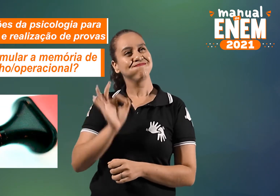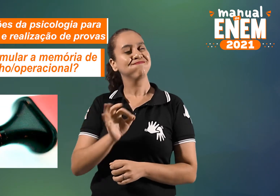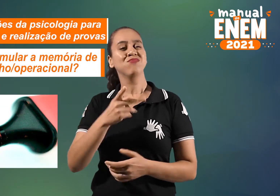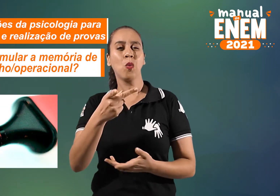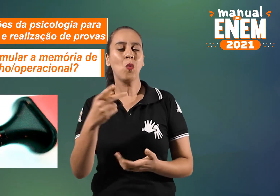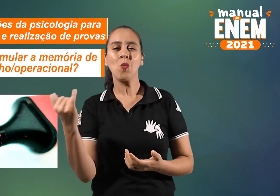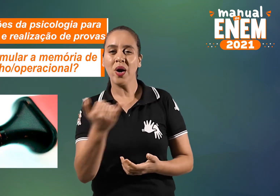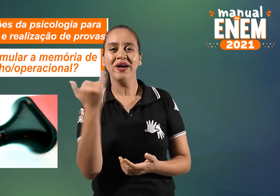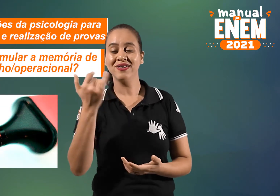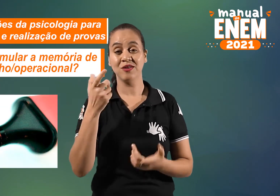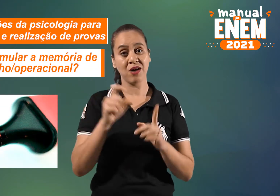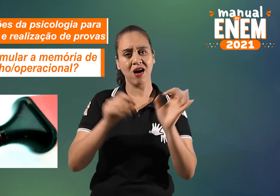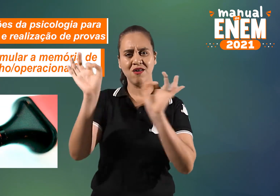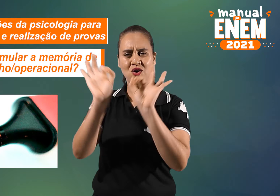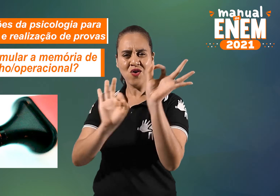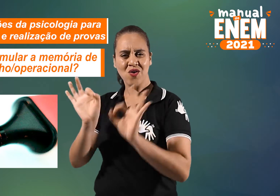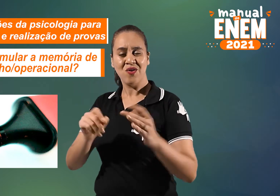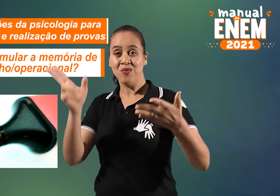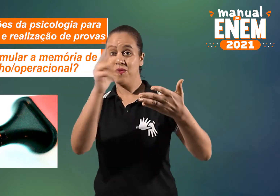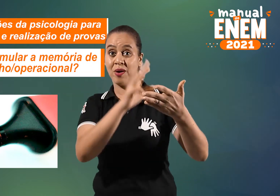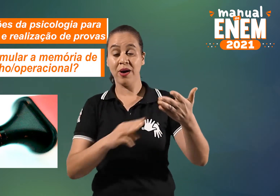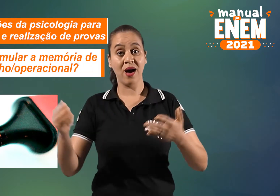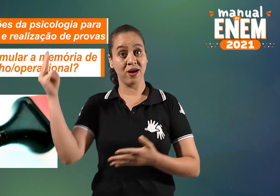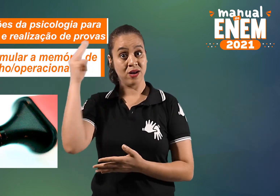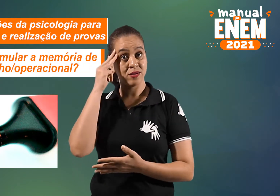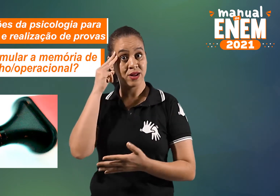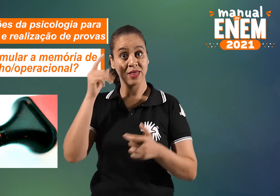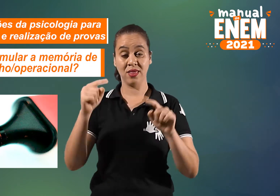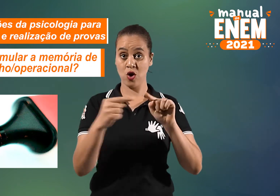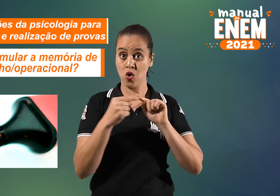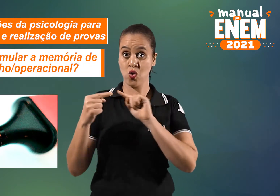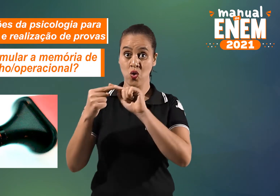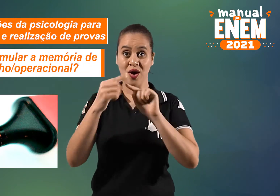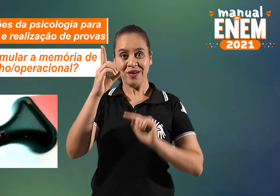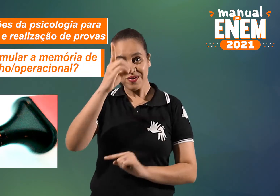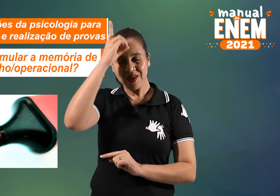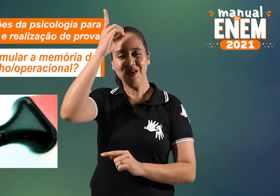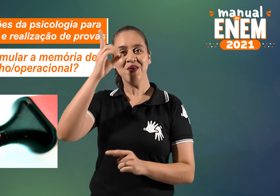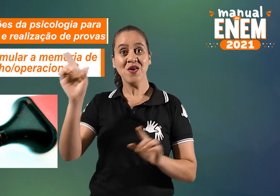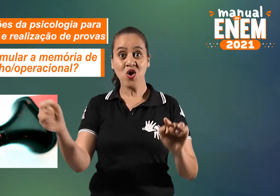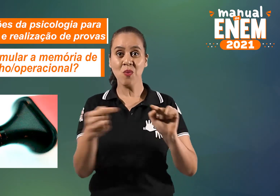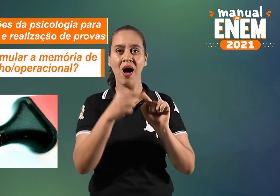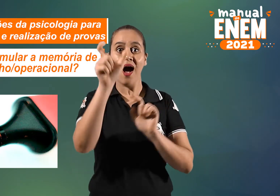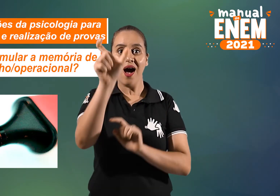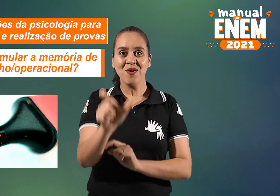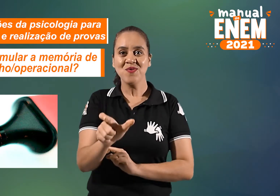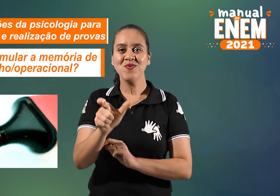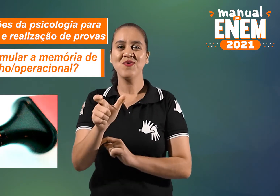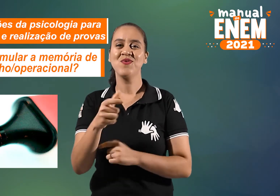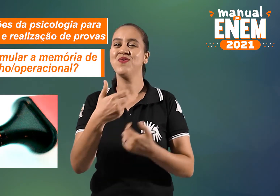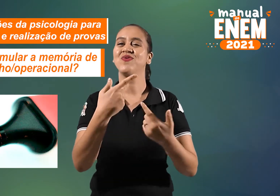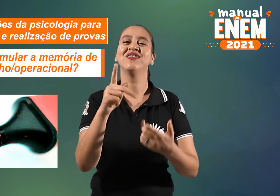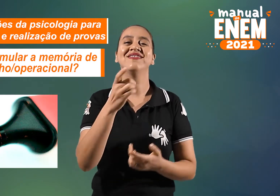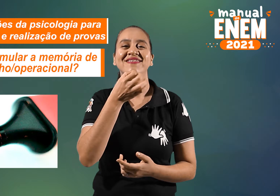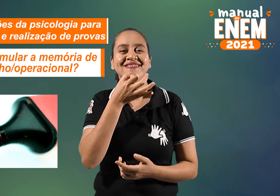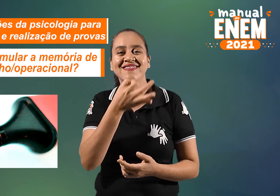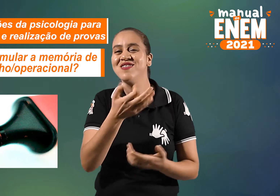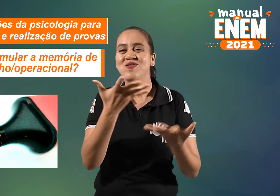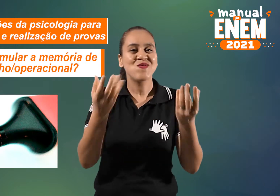você. Elabore mapas mentais. Quanto mais essas combinações de ideias forem a sua cara, do seu jeito,